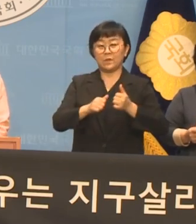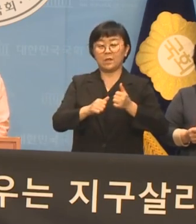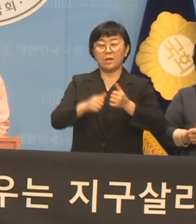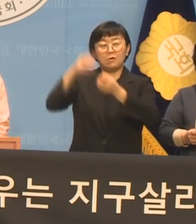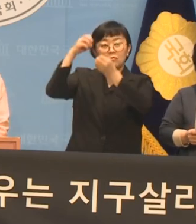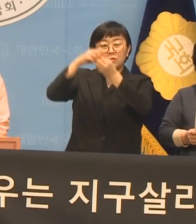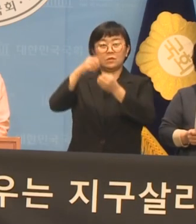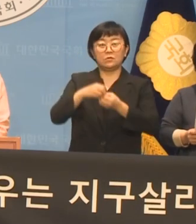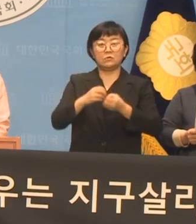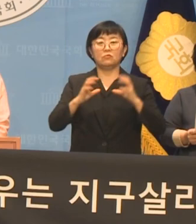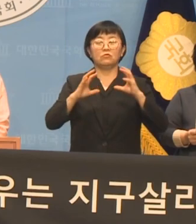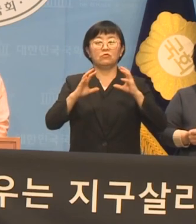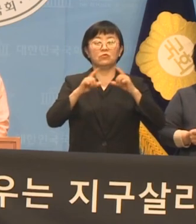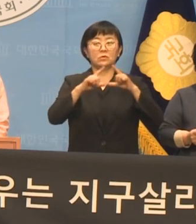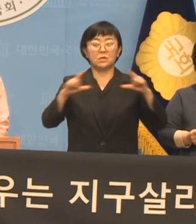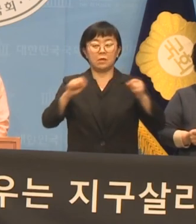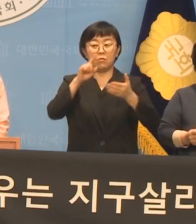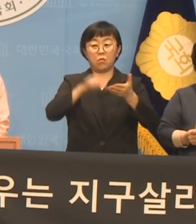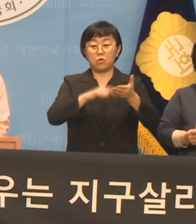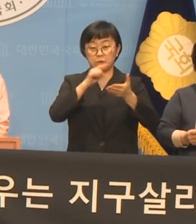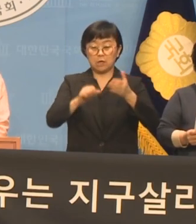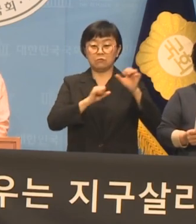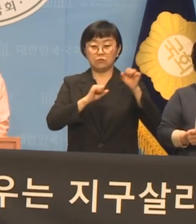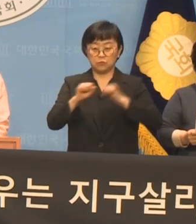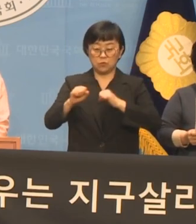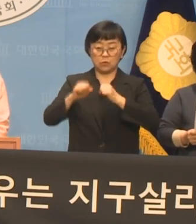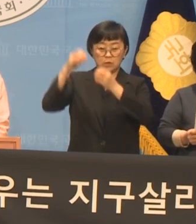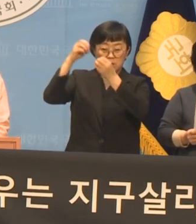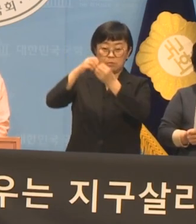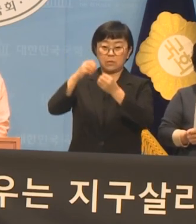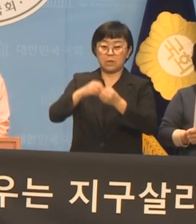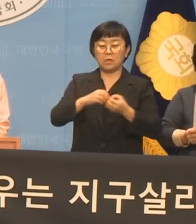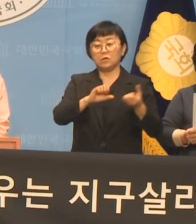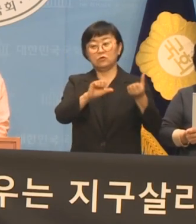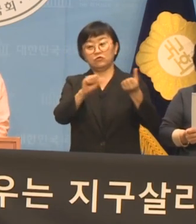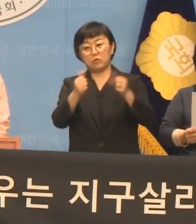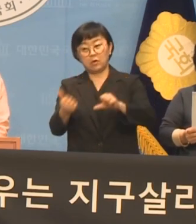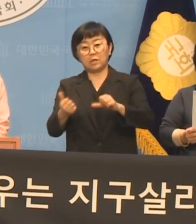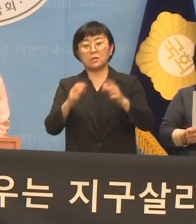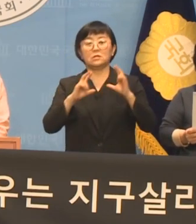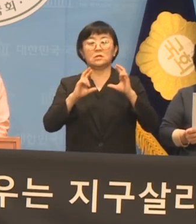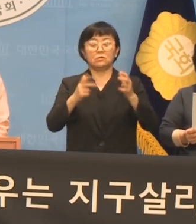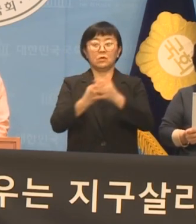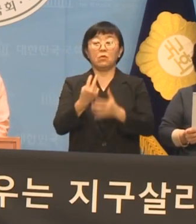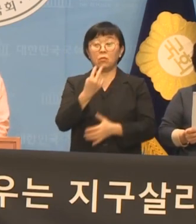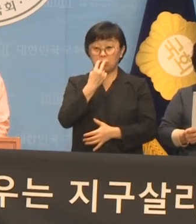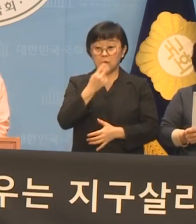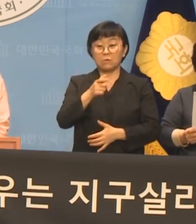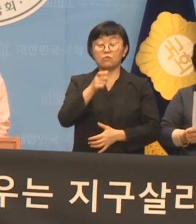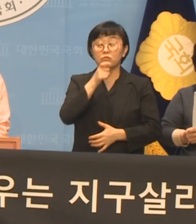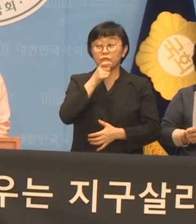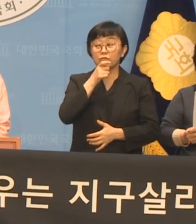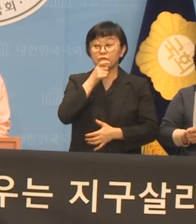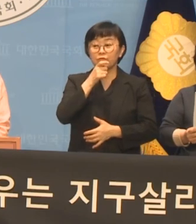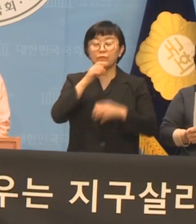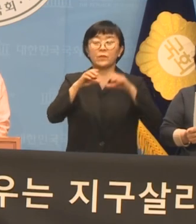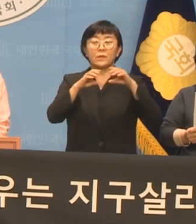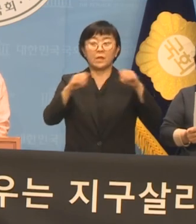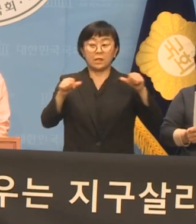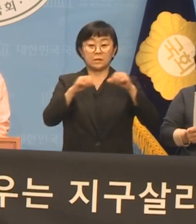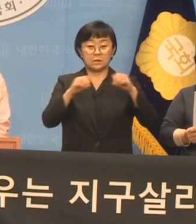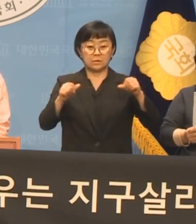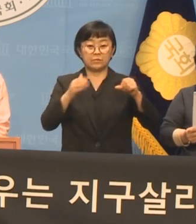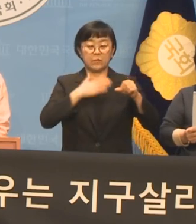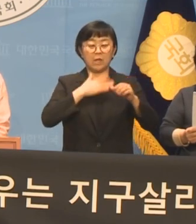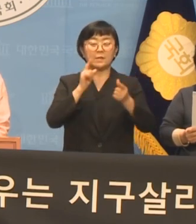훌륭한 국채보상운동 정신을 이어받아 죽어가는 지구의 공기와 물과 땅을